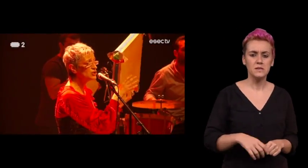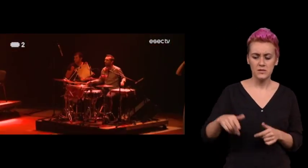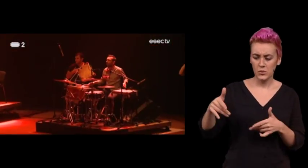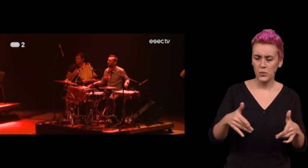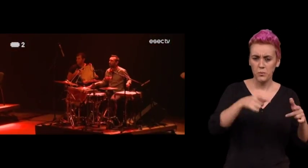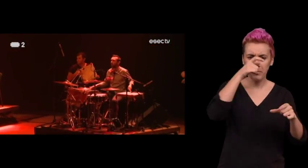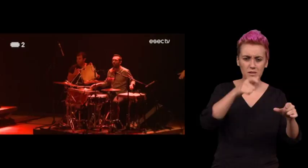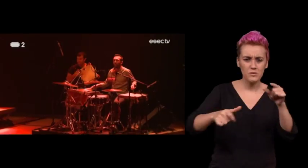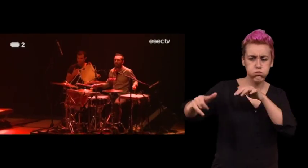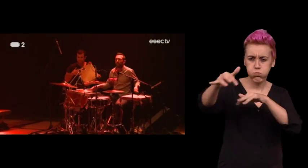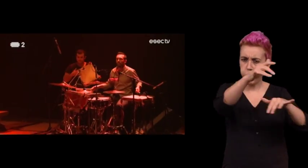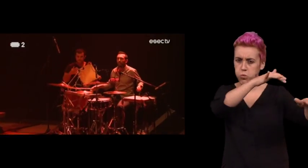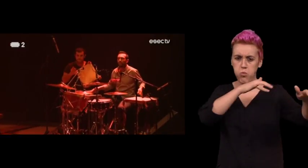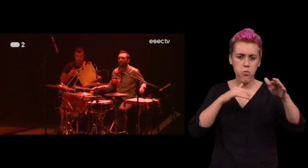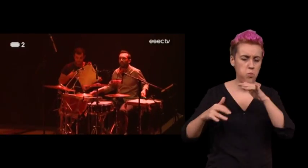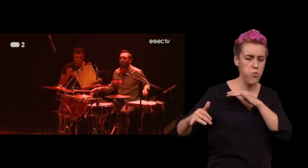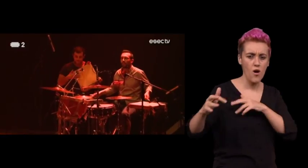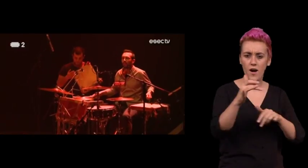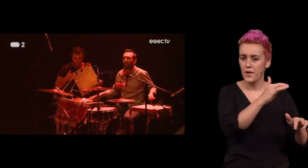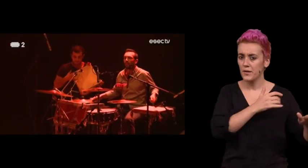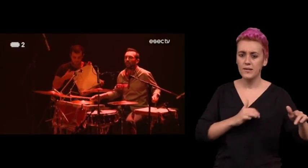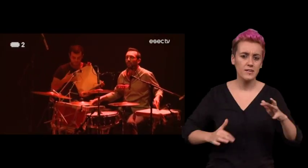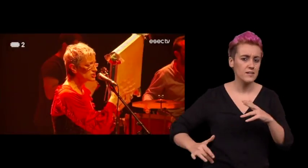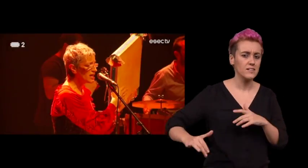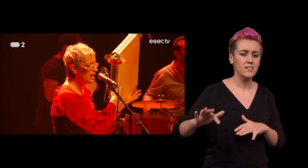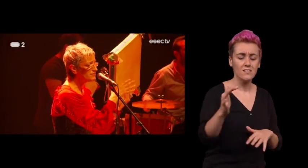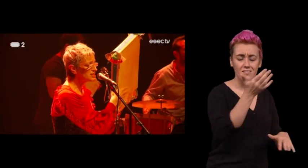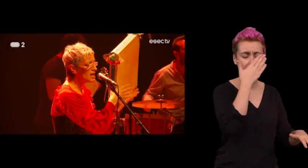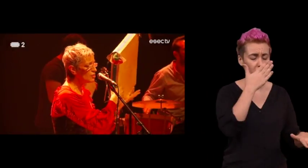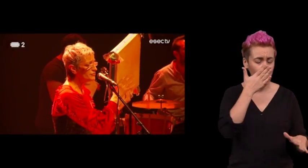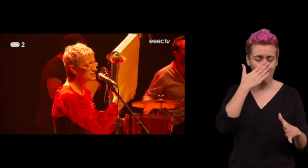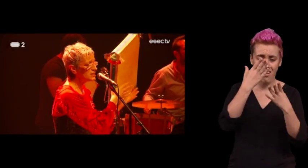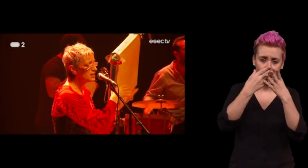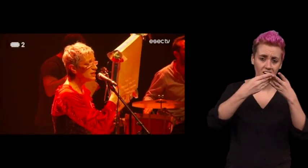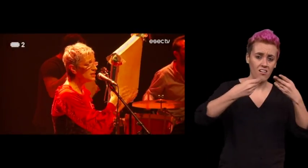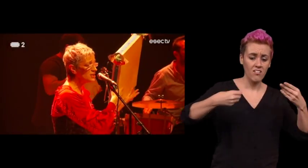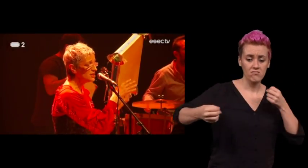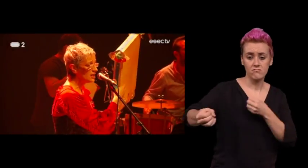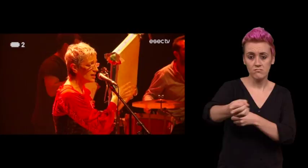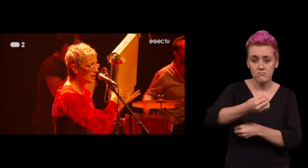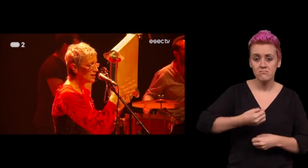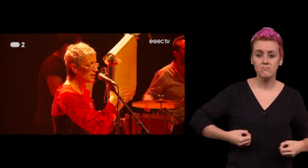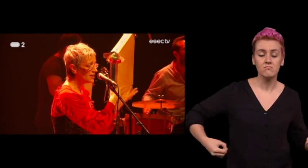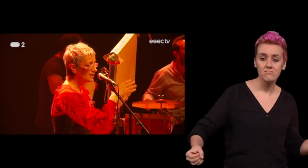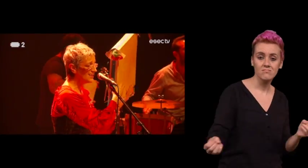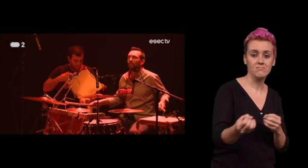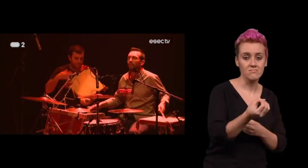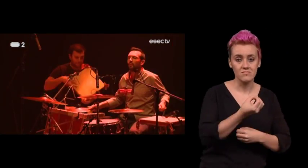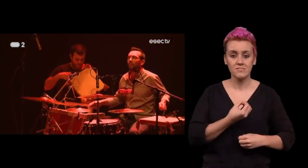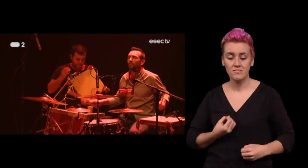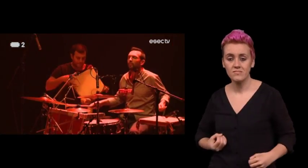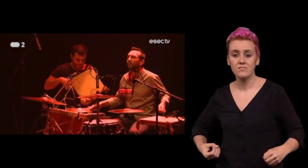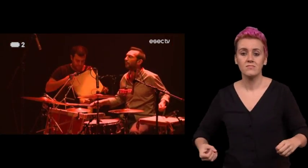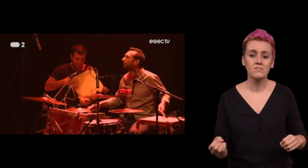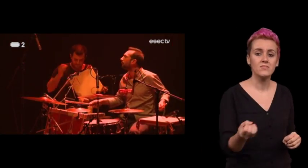Cheia de gente, nunca esteve tão vazia,